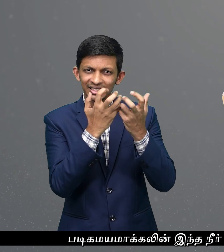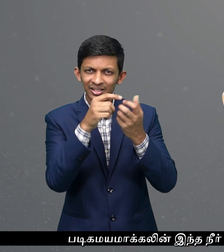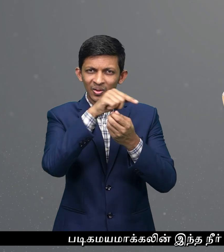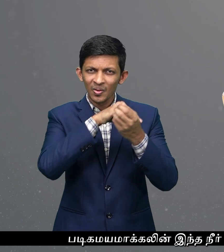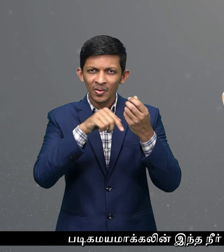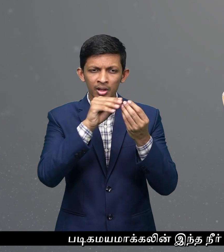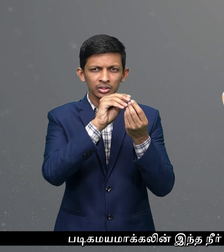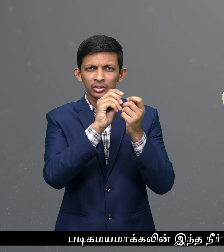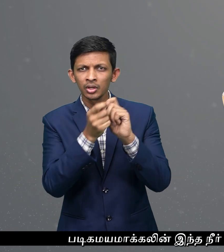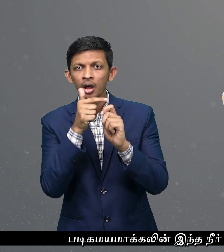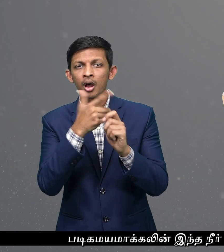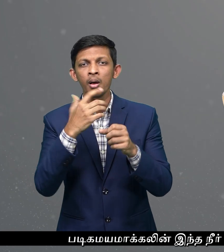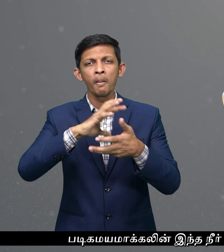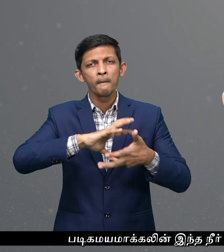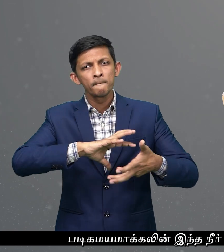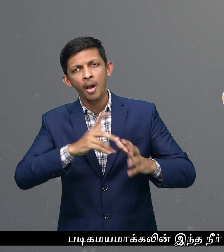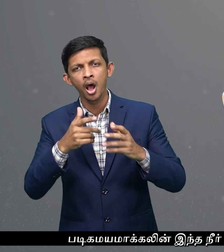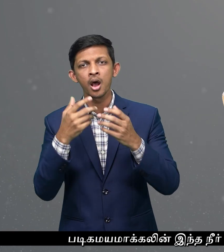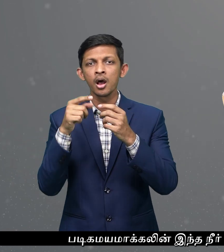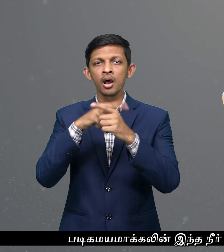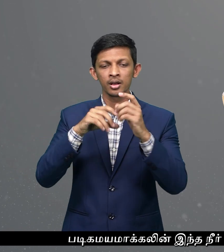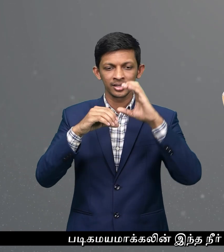படிகமயமாக்கலின் இந்த நீர் செப்பு சல்பேட்டை